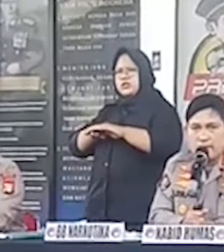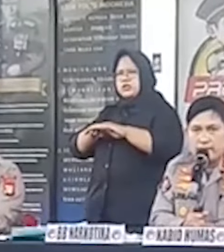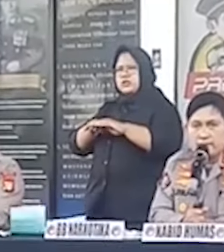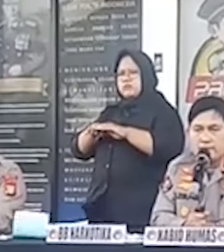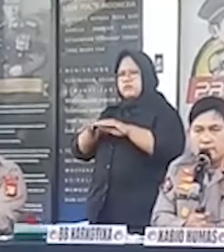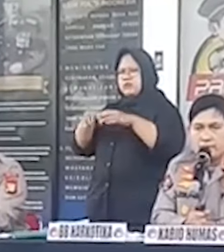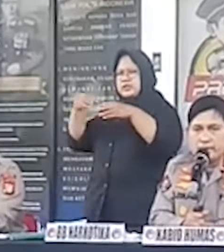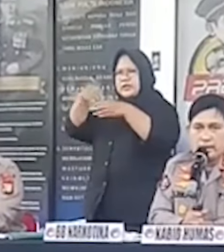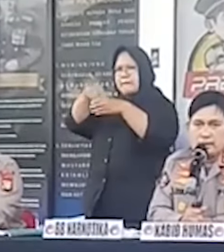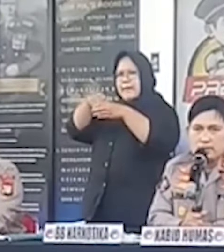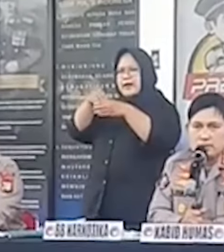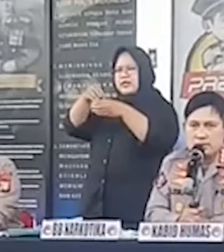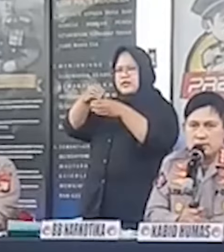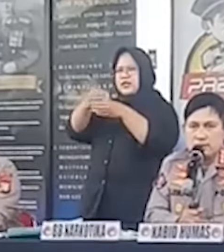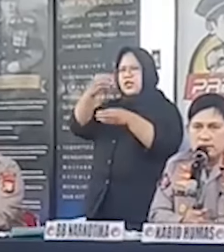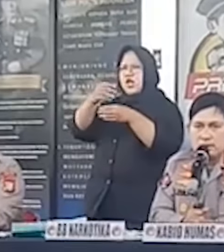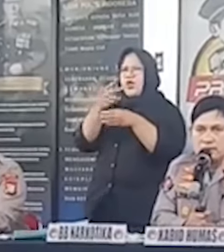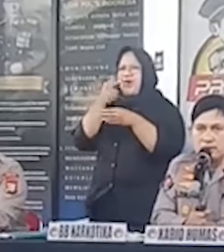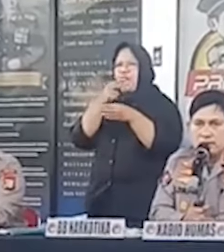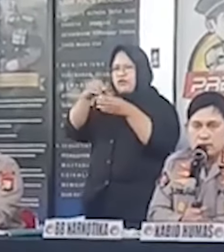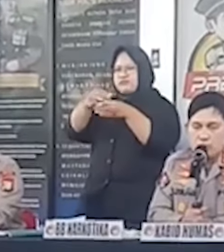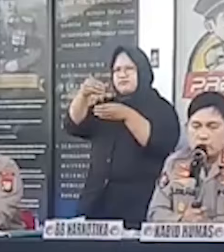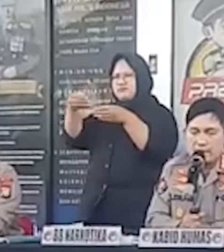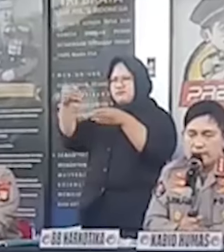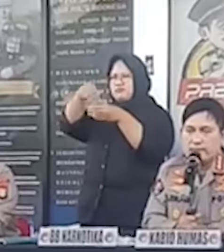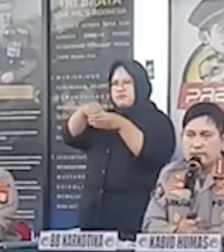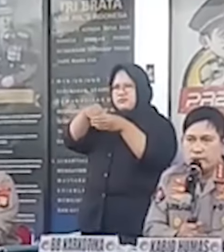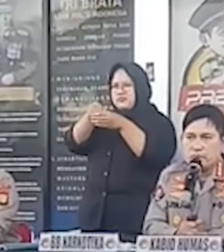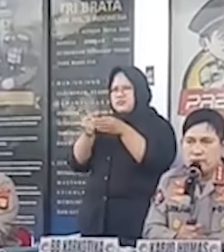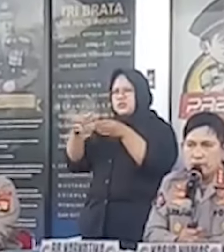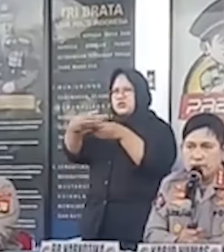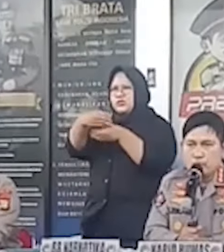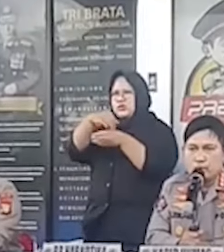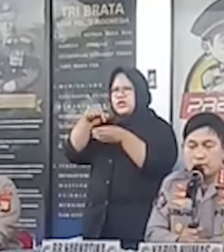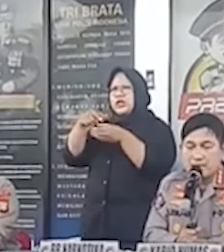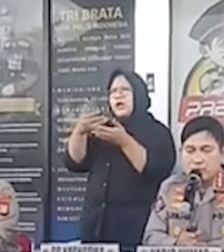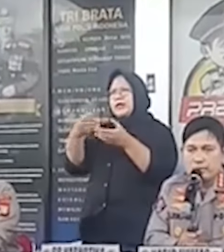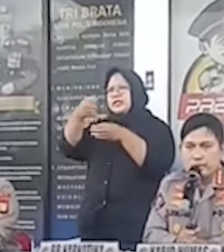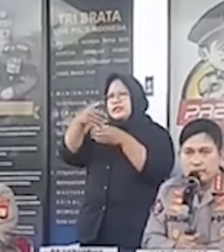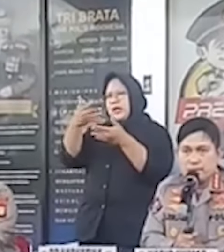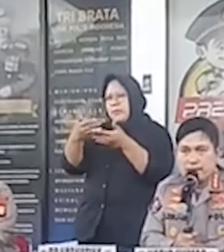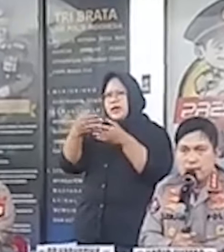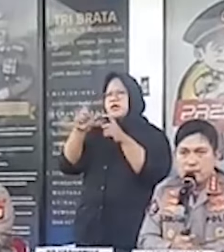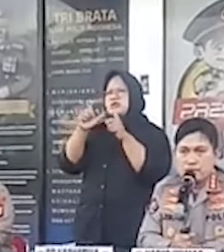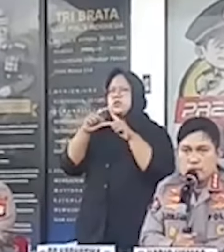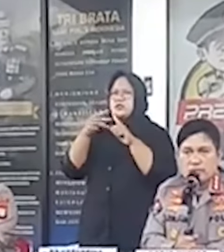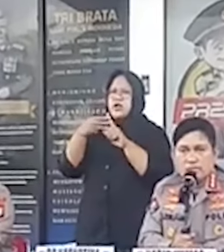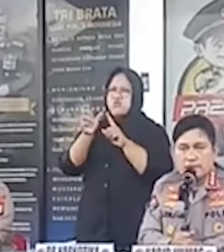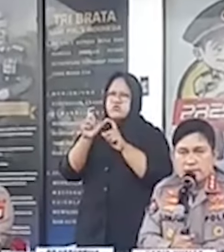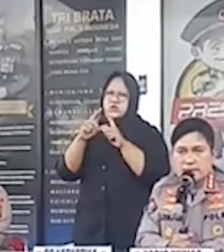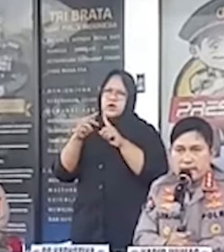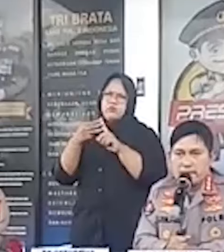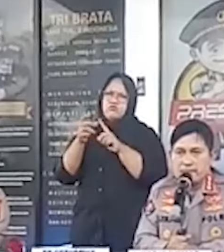2021. Pesinetron berwajah campuran bule itu sempat mengaku kehilangan banyak pekerjaan hingga rela jadi driver ojol.